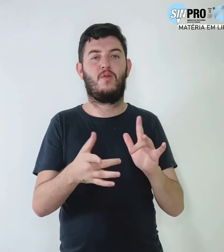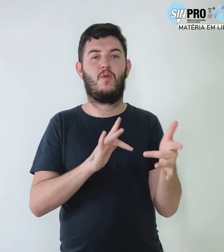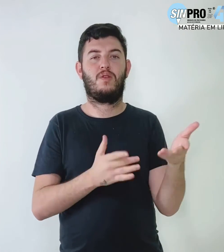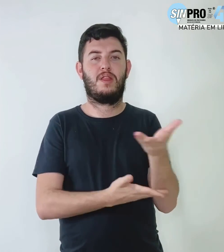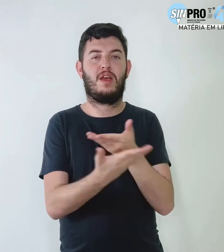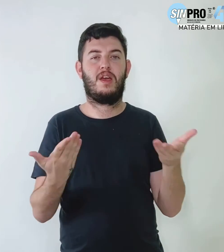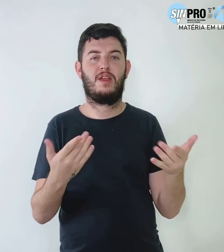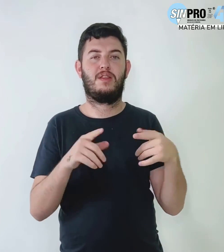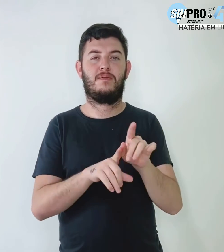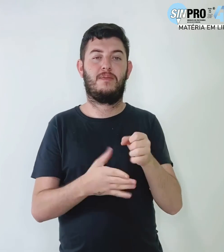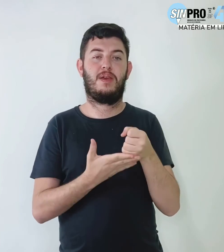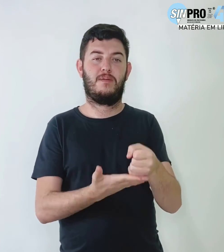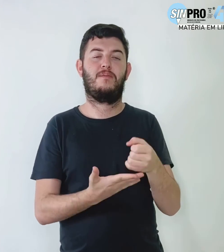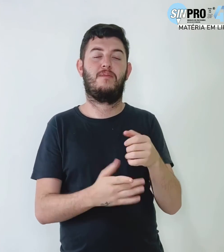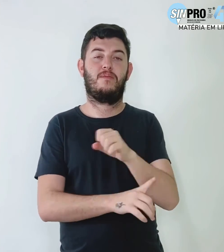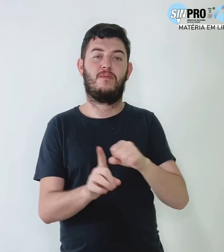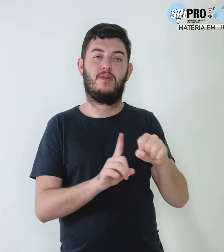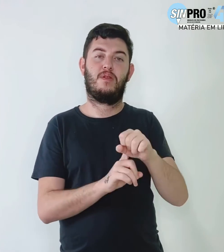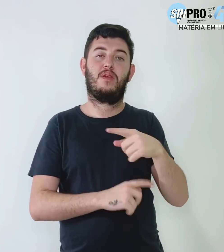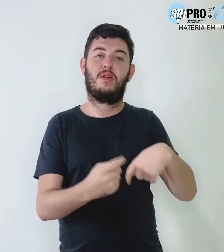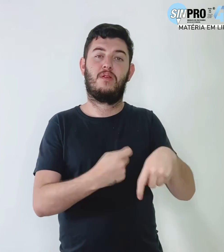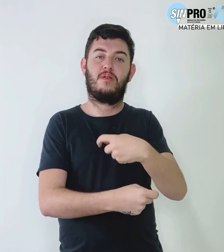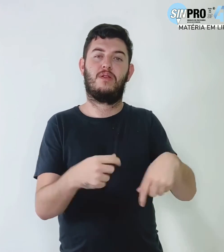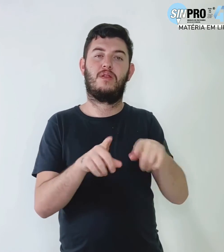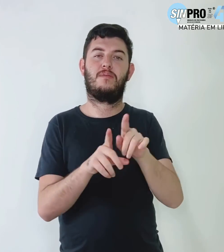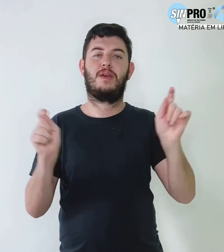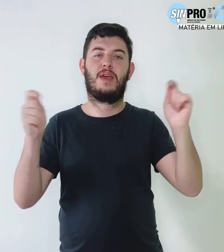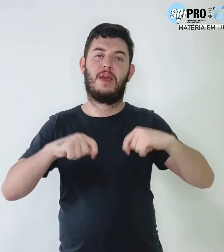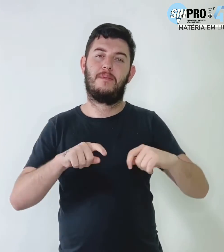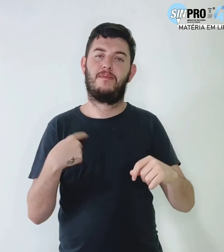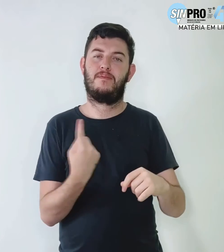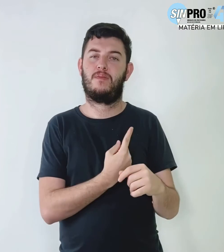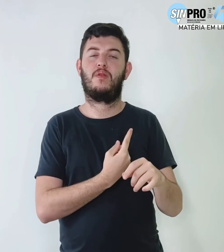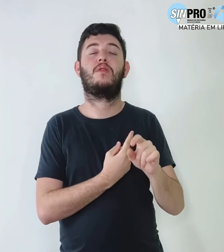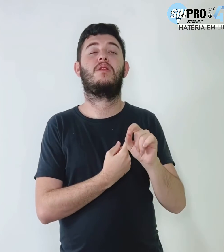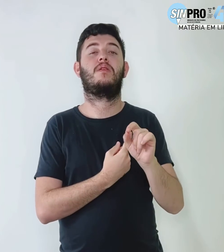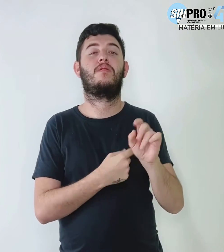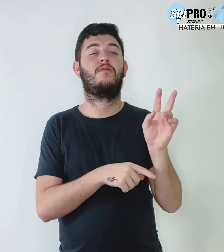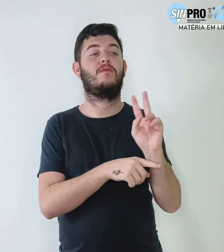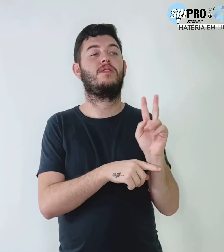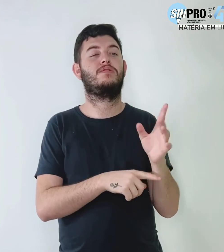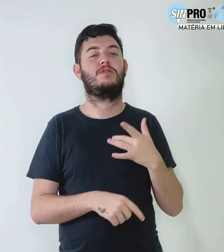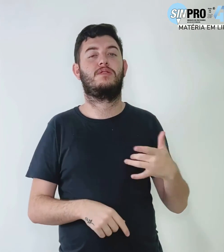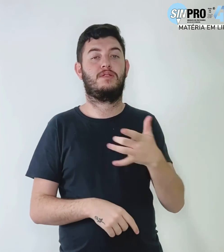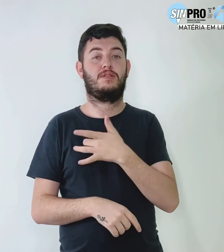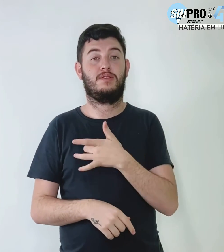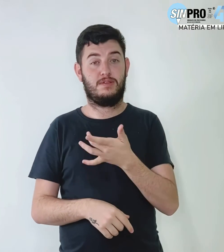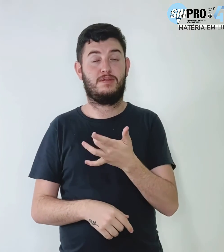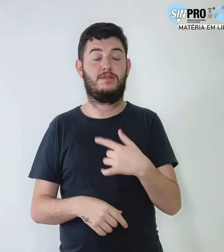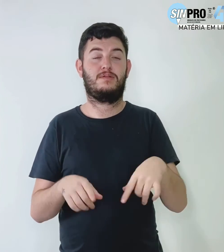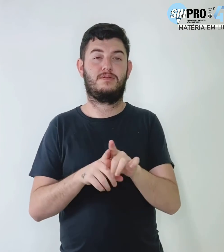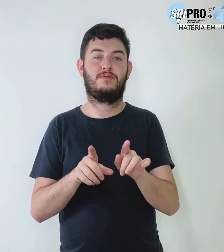rastreamento de contato, de fazer apoio social e econômico com a nossa capacidade de fazer